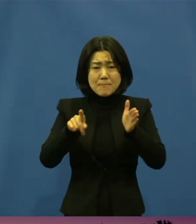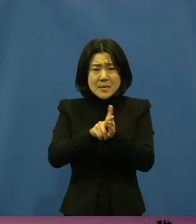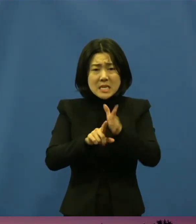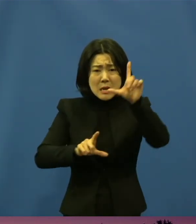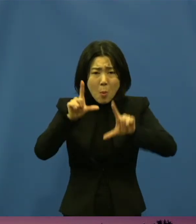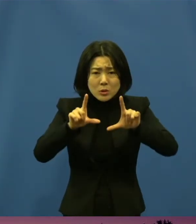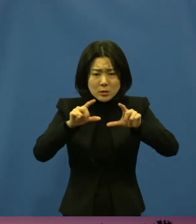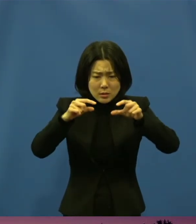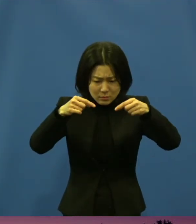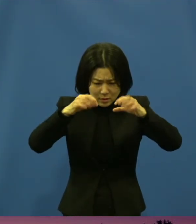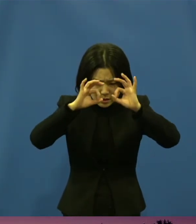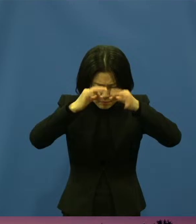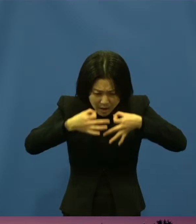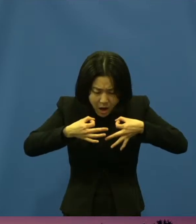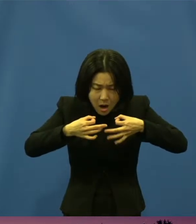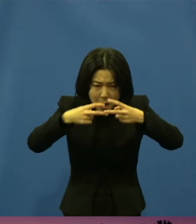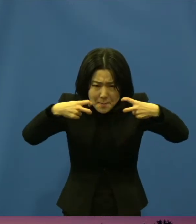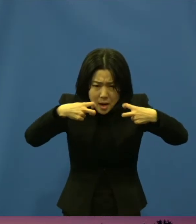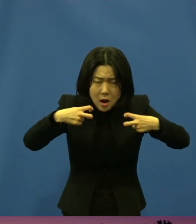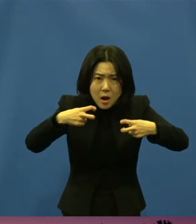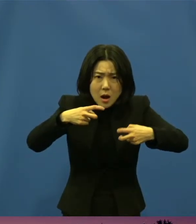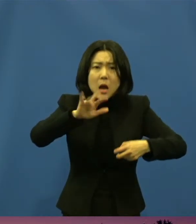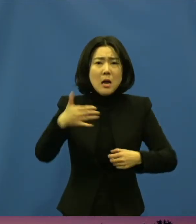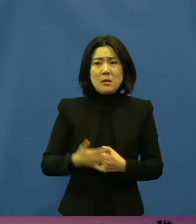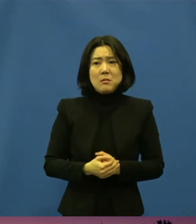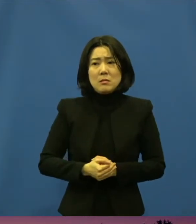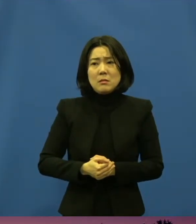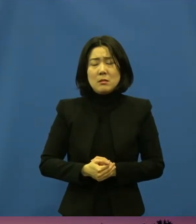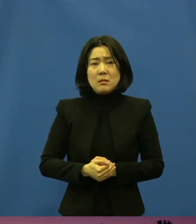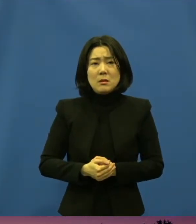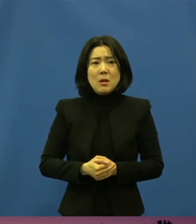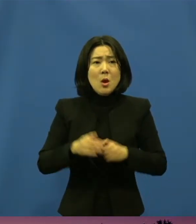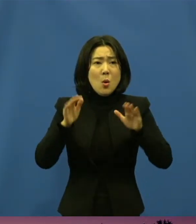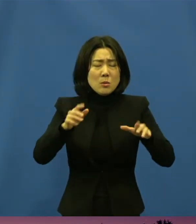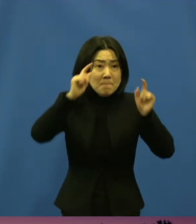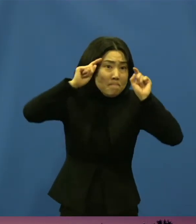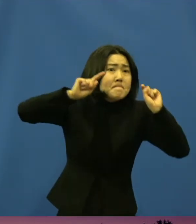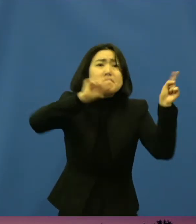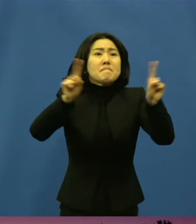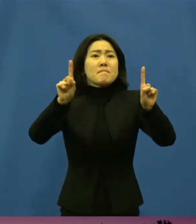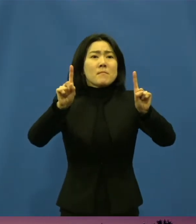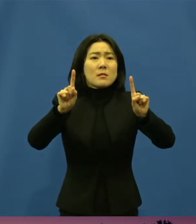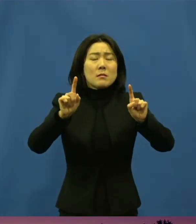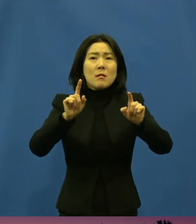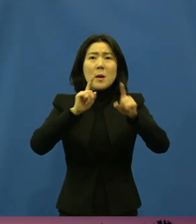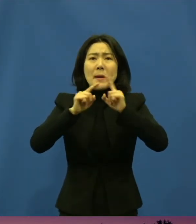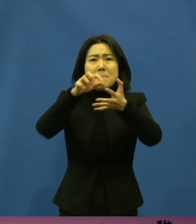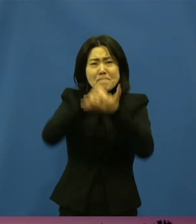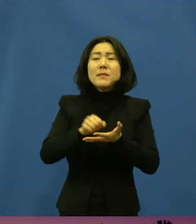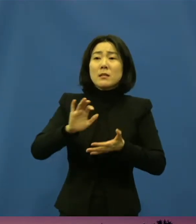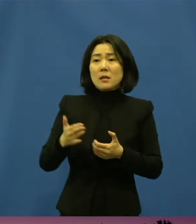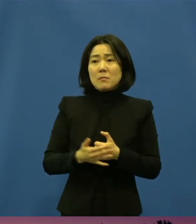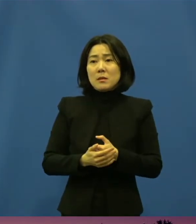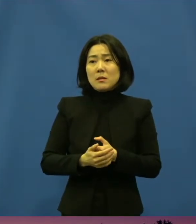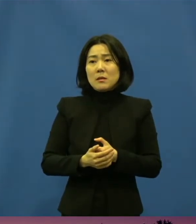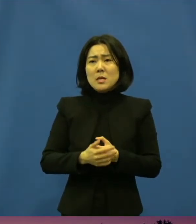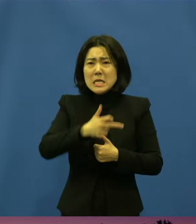앞에 결단하고 오늘 이 말씀을 받고 가셔야 돼요. 안 그러면 이 위험한 거예요.